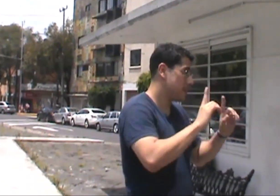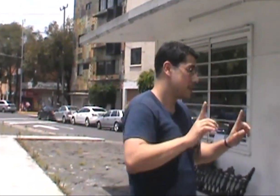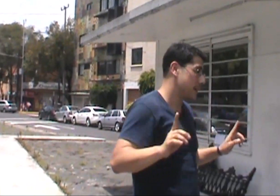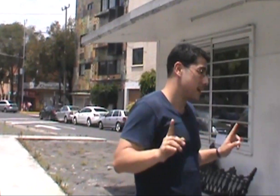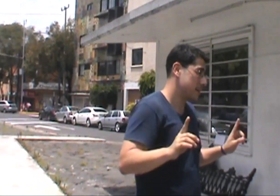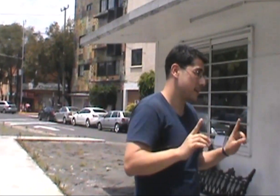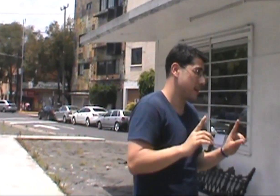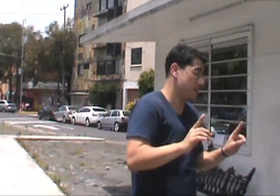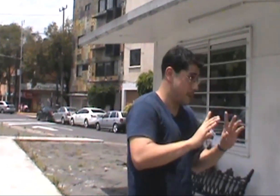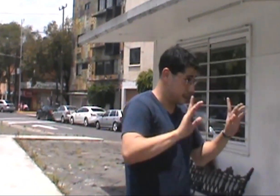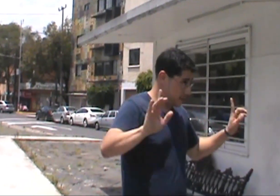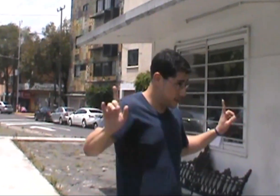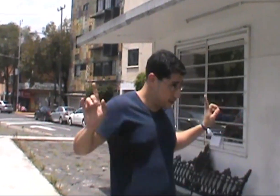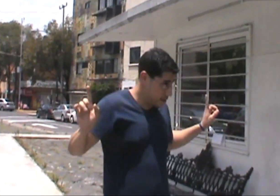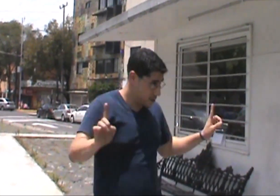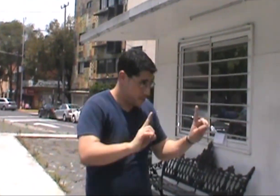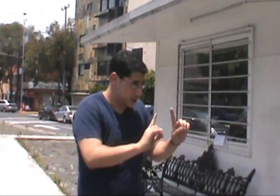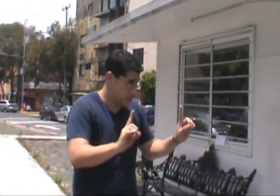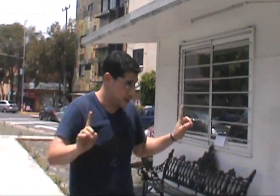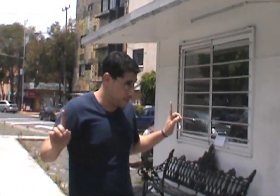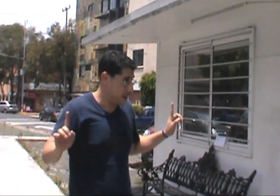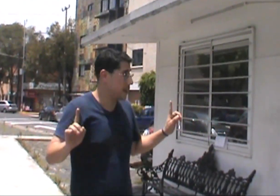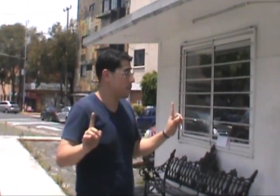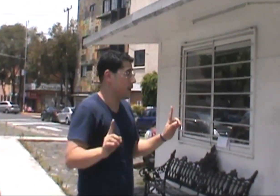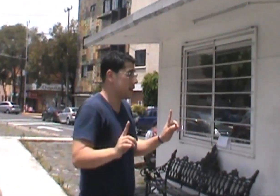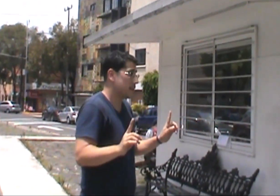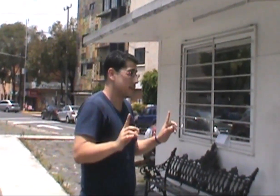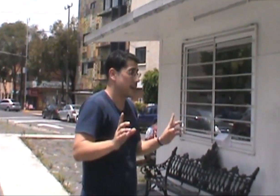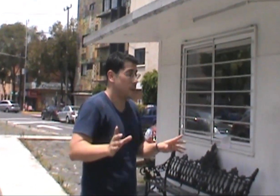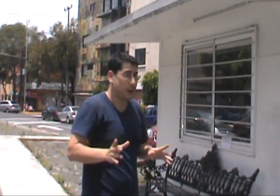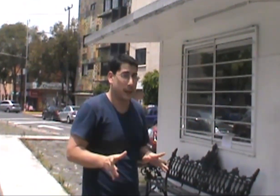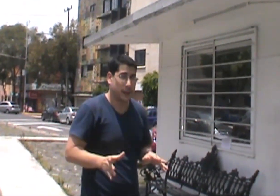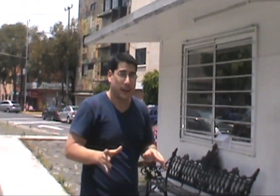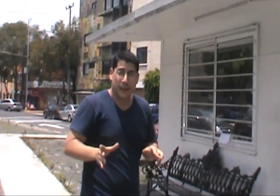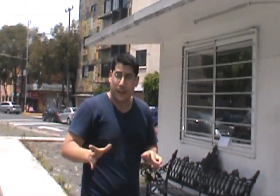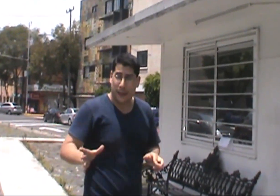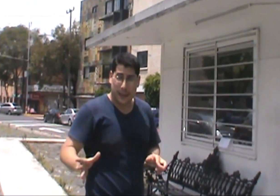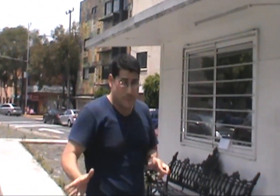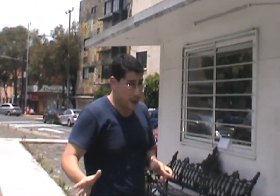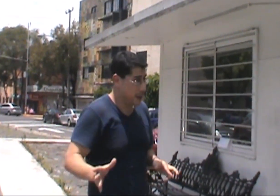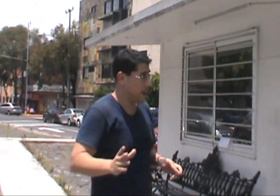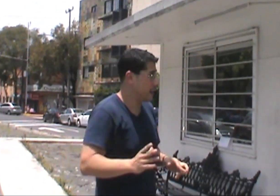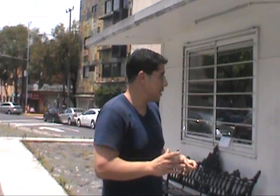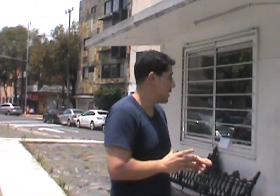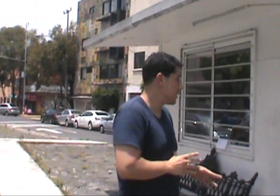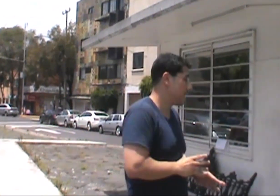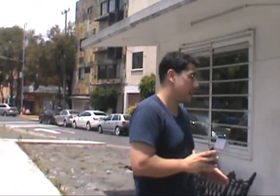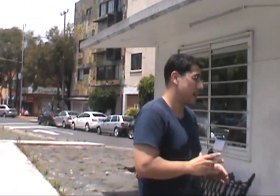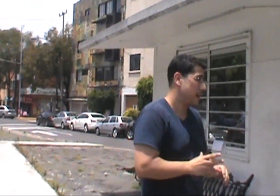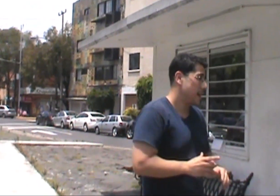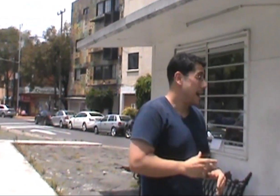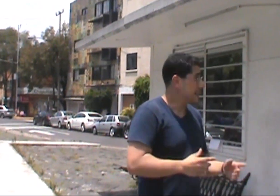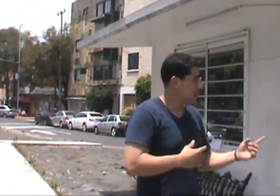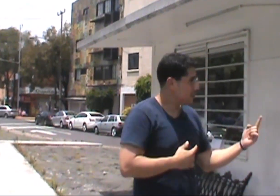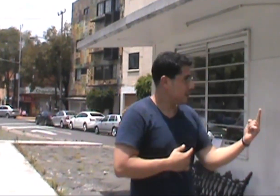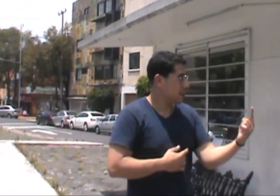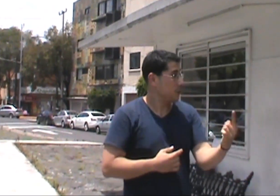vista más periférica, más estar pendiente de quién viene, quién se acerca, hacer contacto